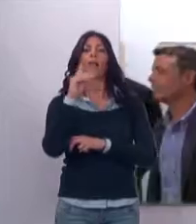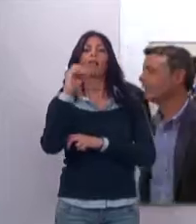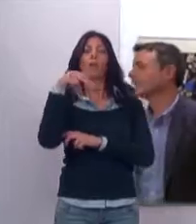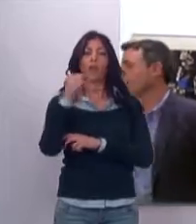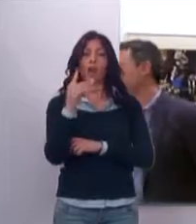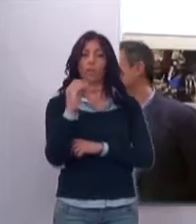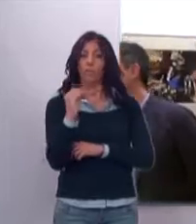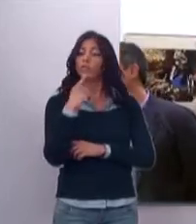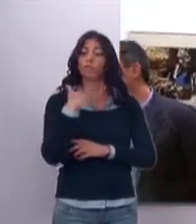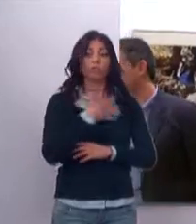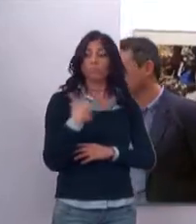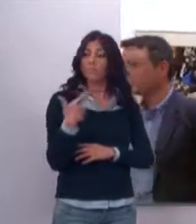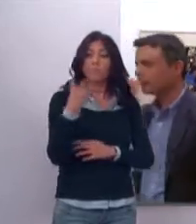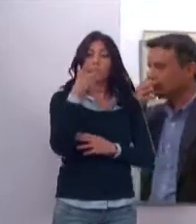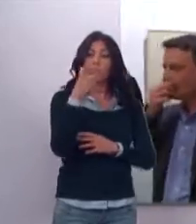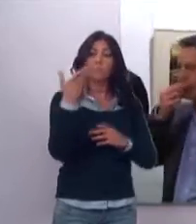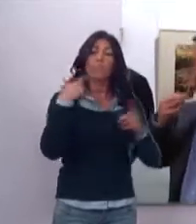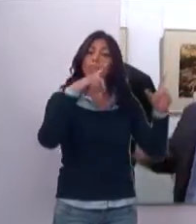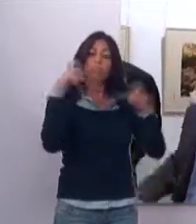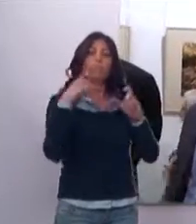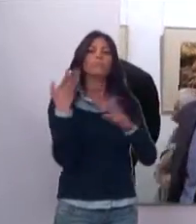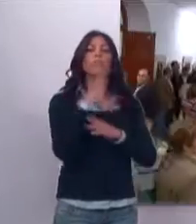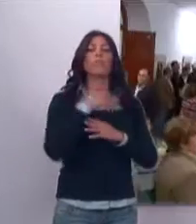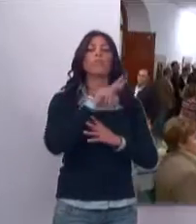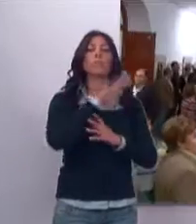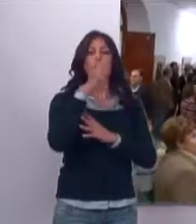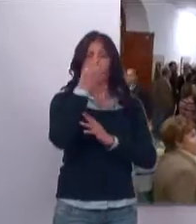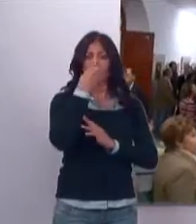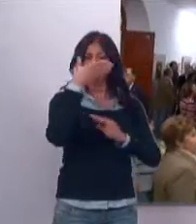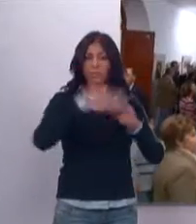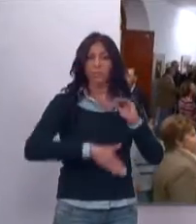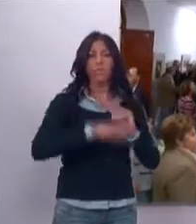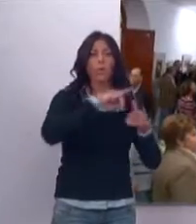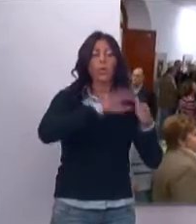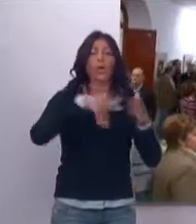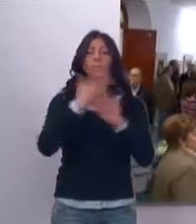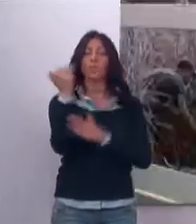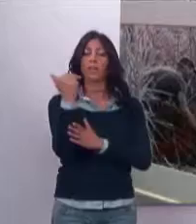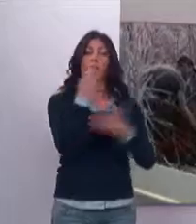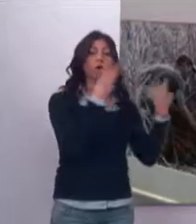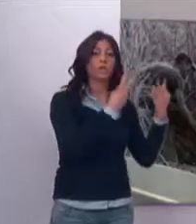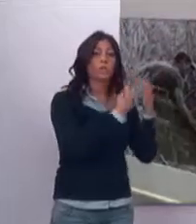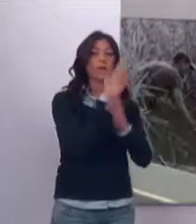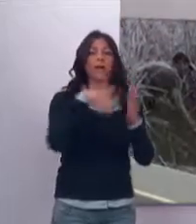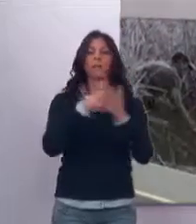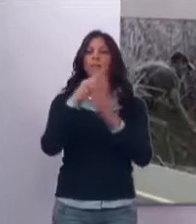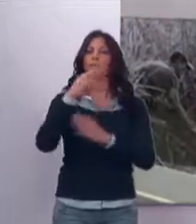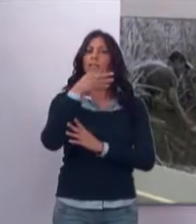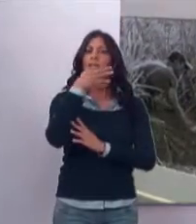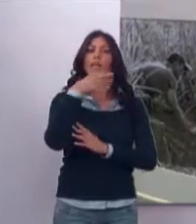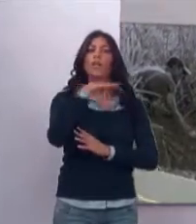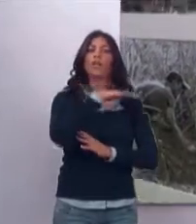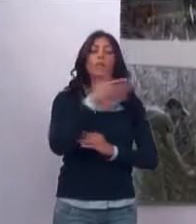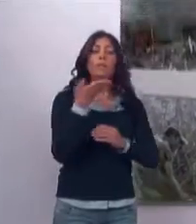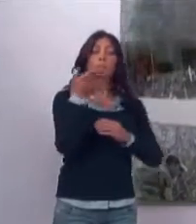aquel trabajo que seguirá presentar podrá facerlo hasta o día 24 de maio de lunes a viernes de 8 de la mañana a 3